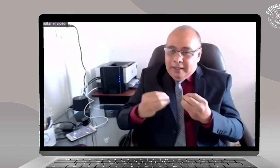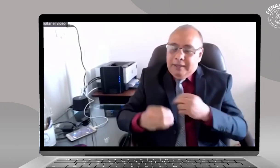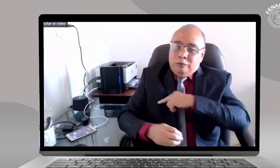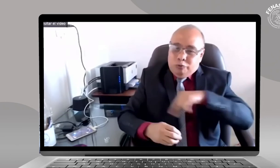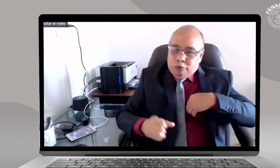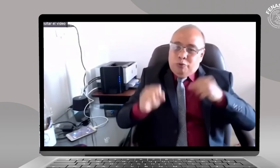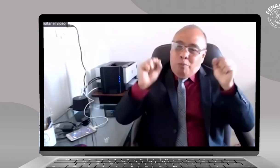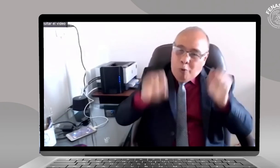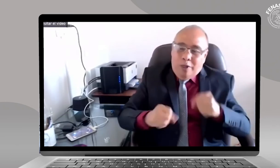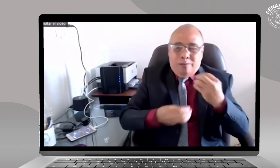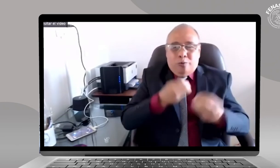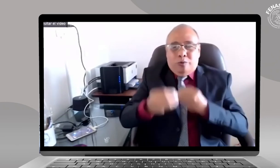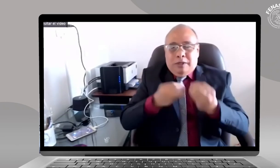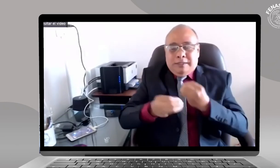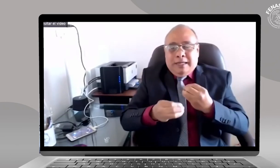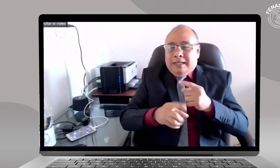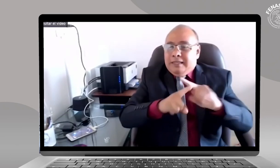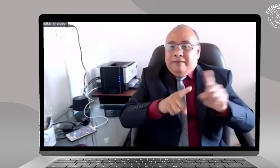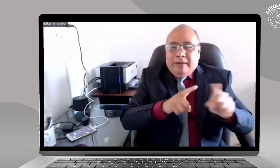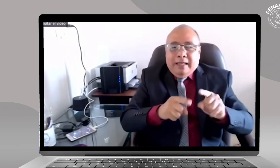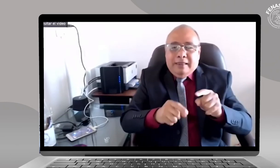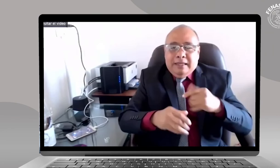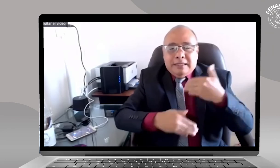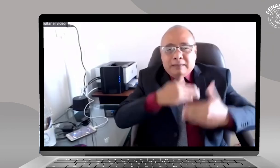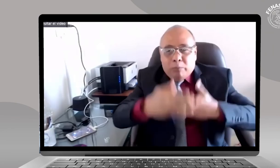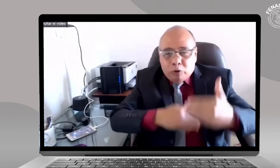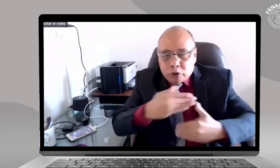en sus diferentes trámites notariales.